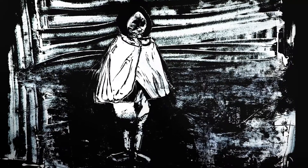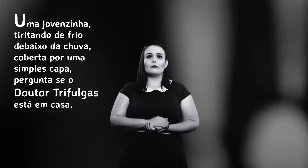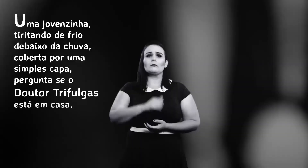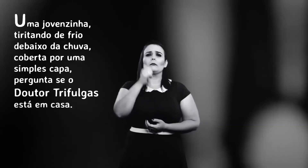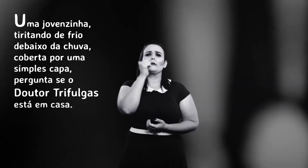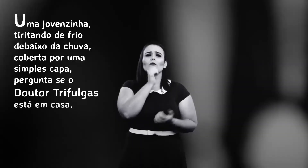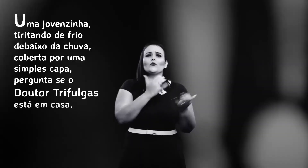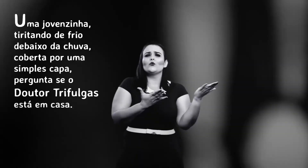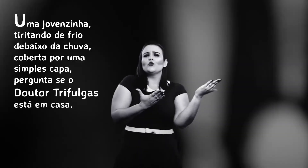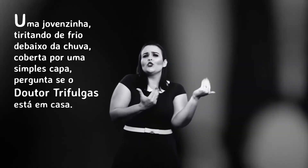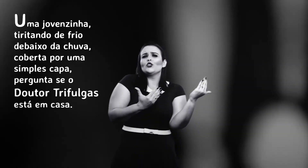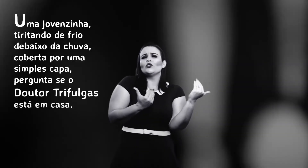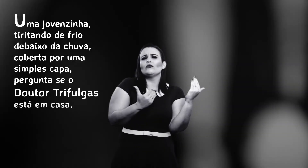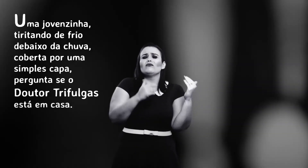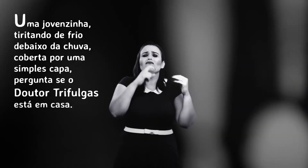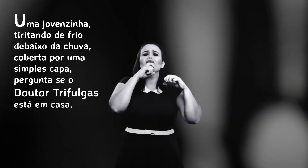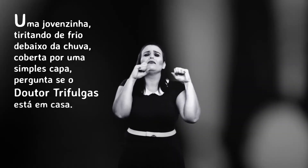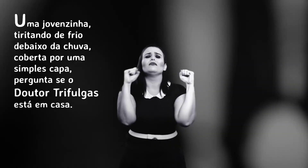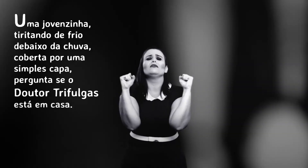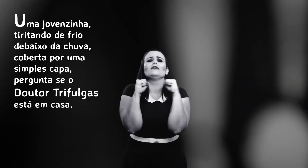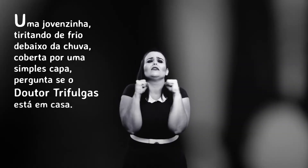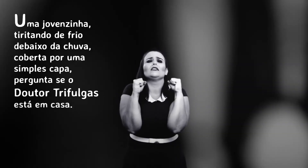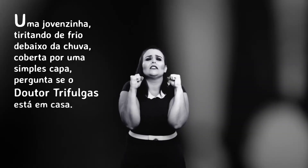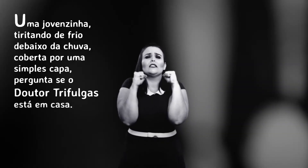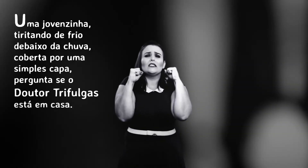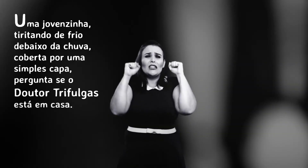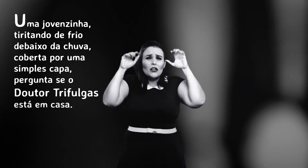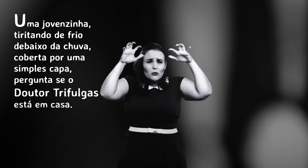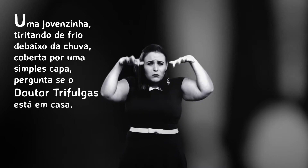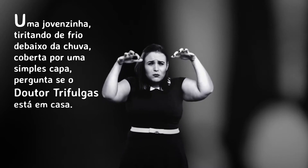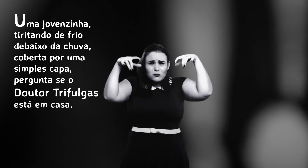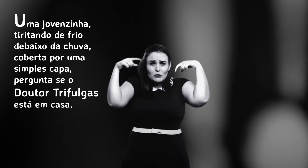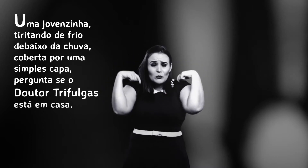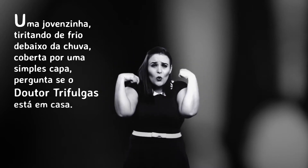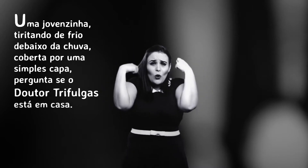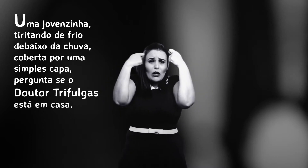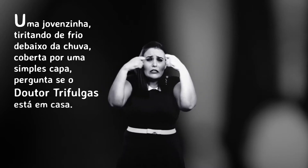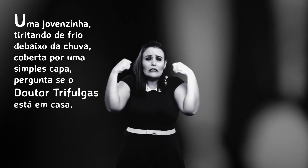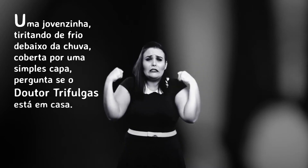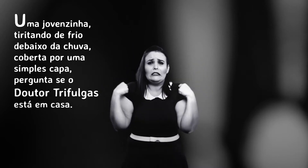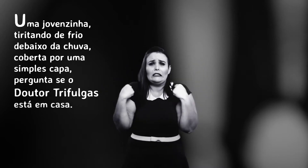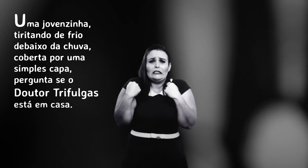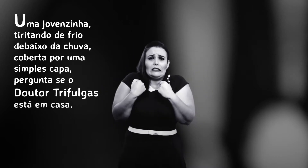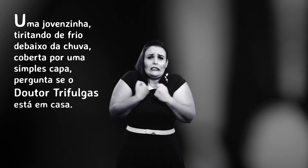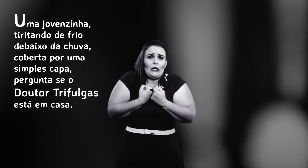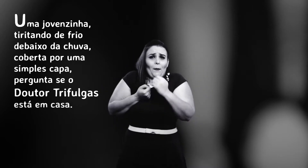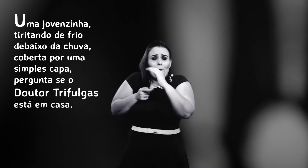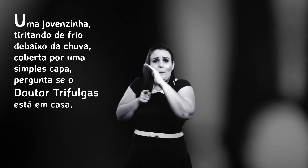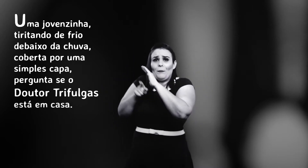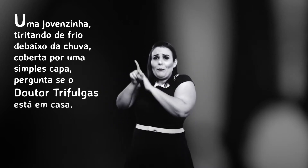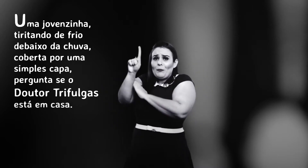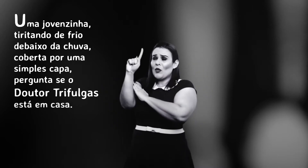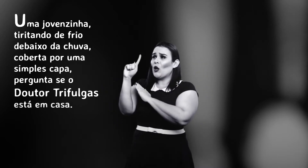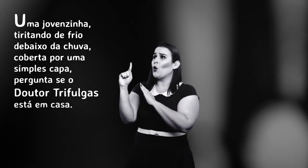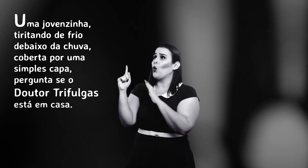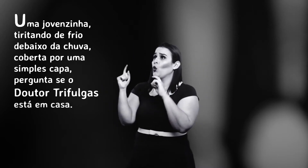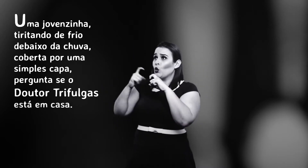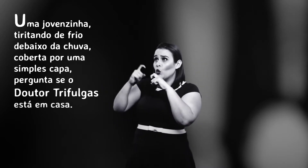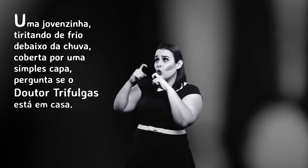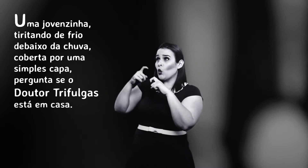Uma jovenzinha, tiritando de frio debaixo da chuva, coberta por uma simples capa, pergunta se o Dr. Trifulgas